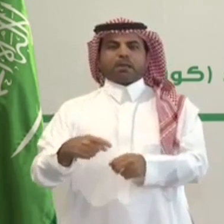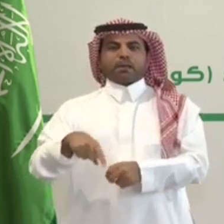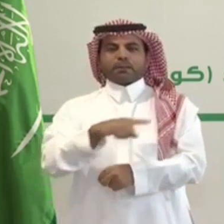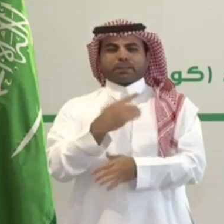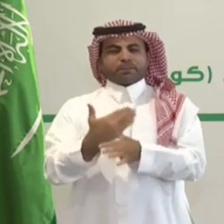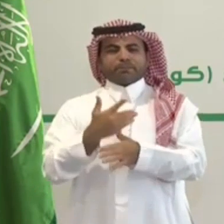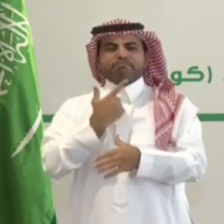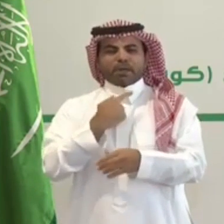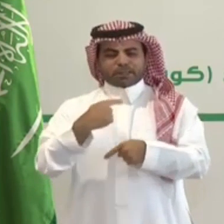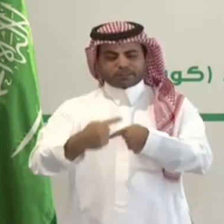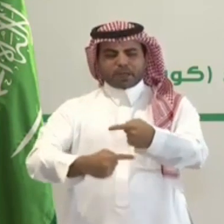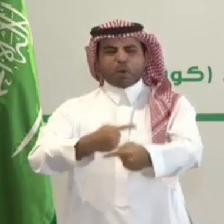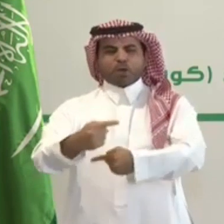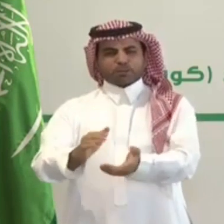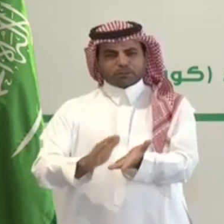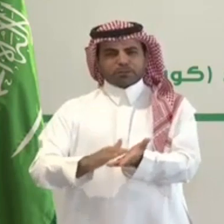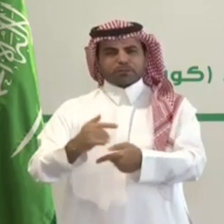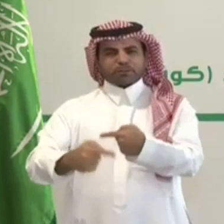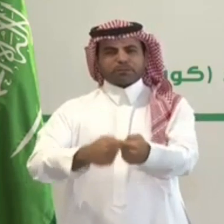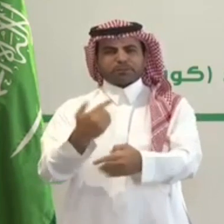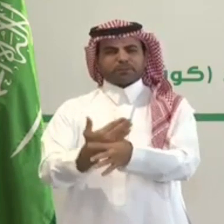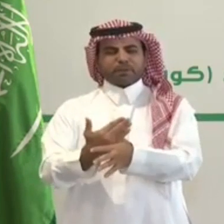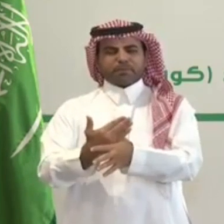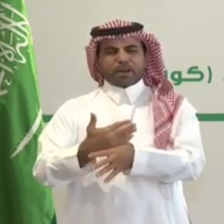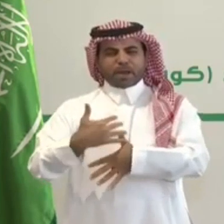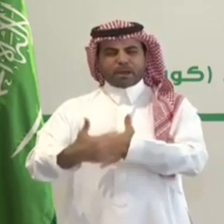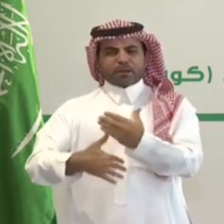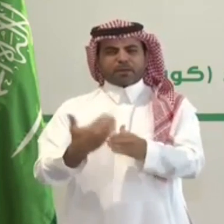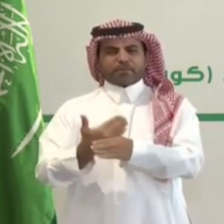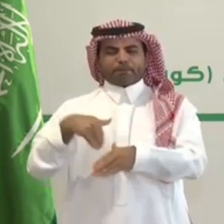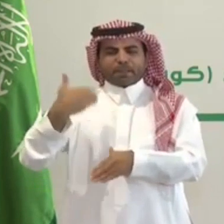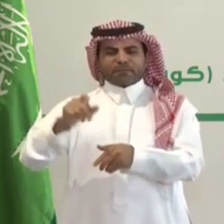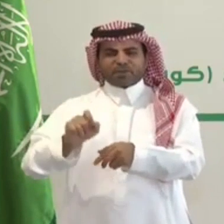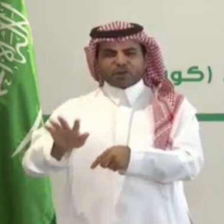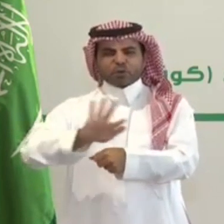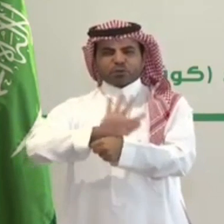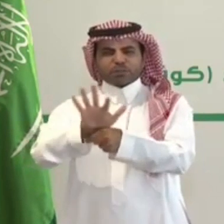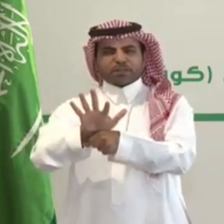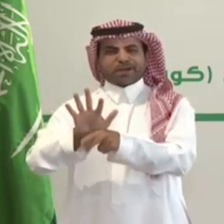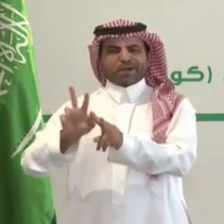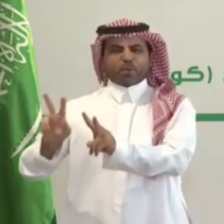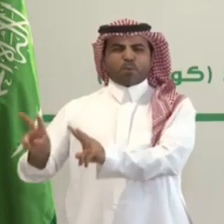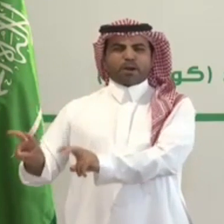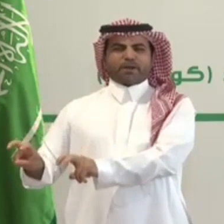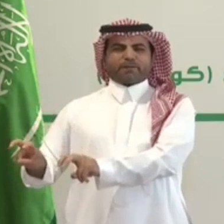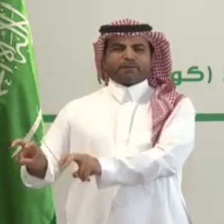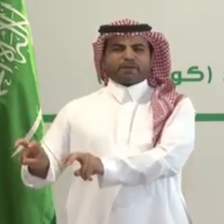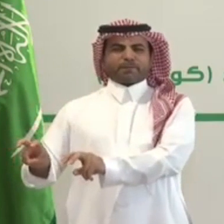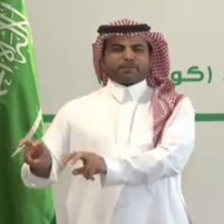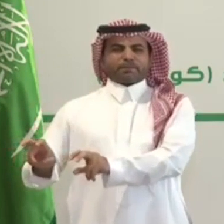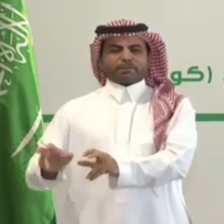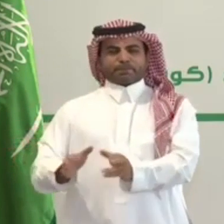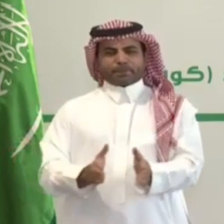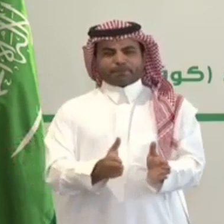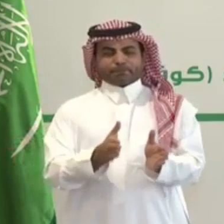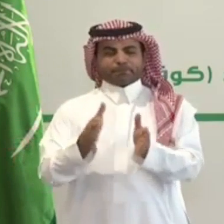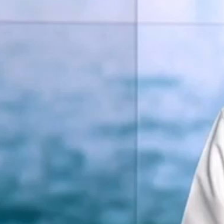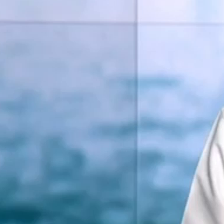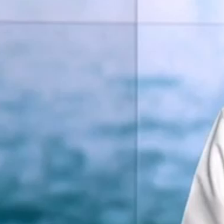لكي يتم قطع ومنع انتشار فيروس كورونا.